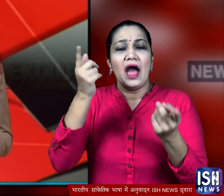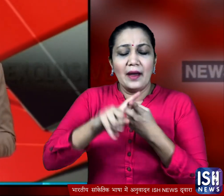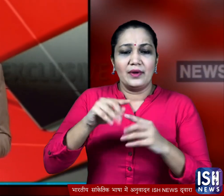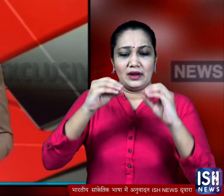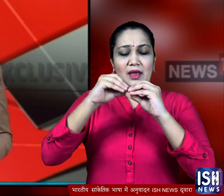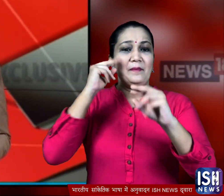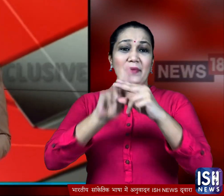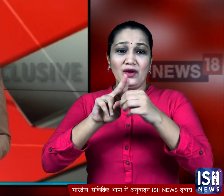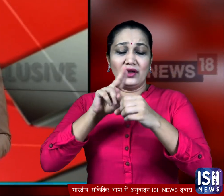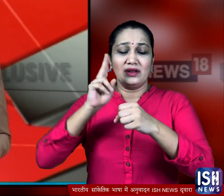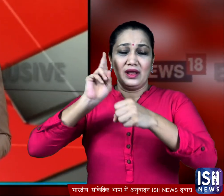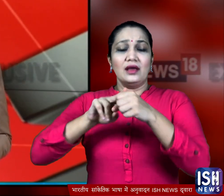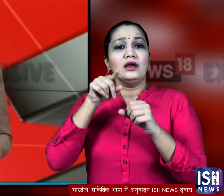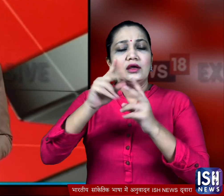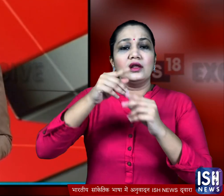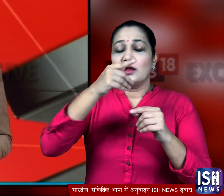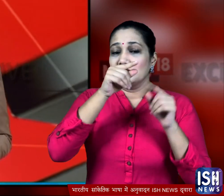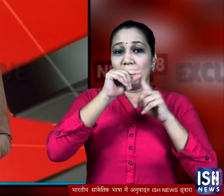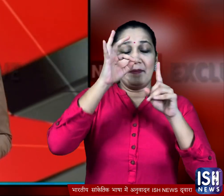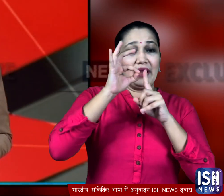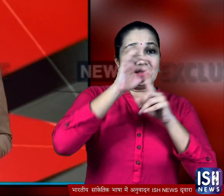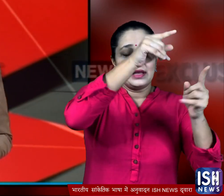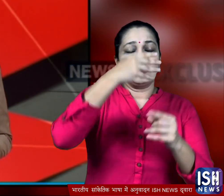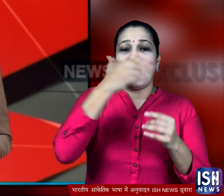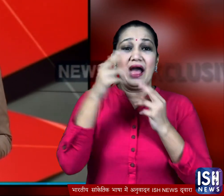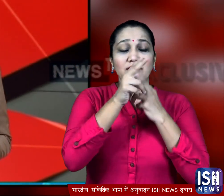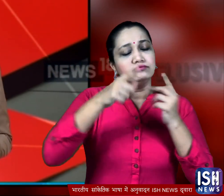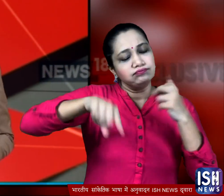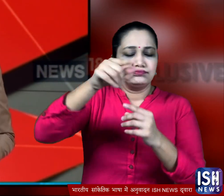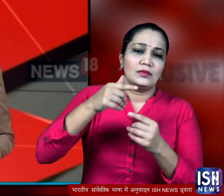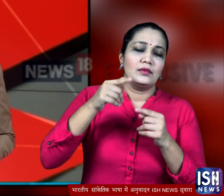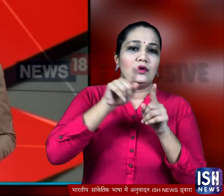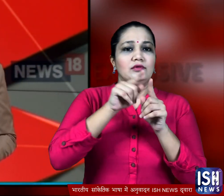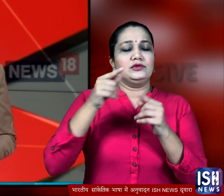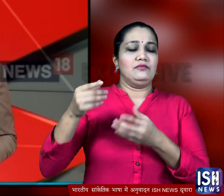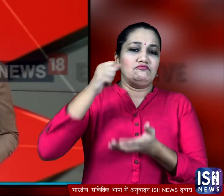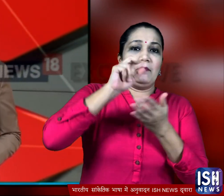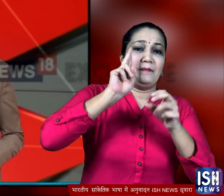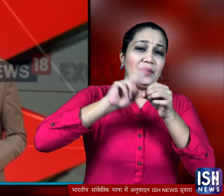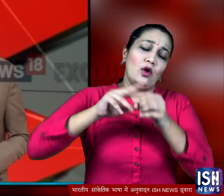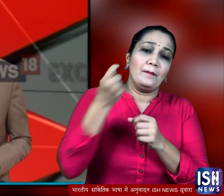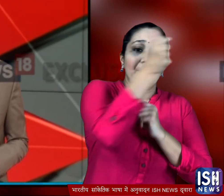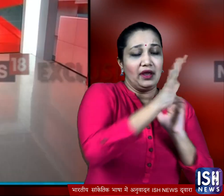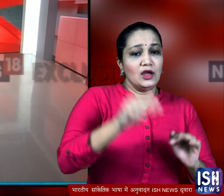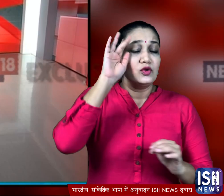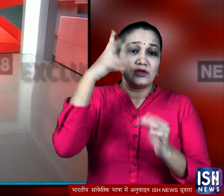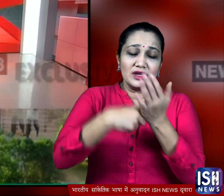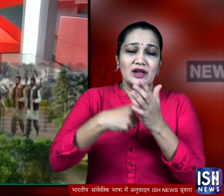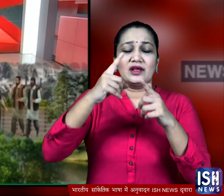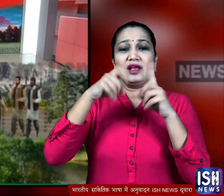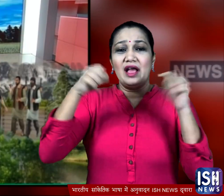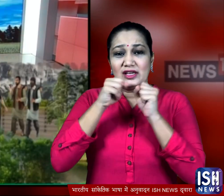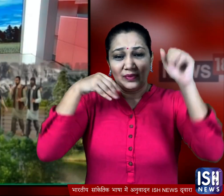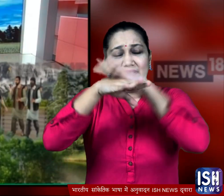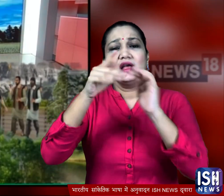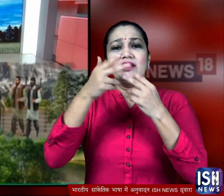करेंसी बिटकॉइन के जरिए पाकिस्तान से आतंकियों को पैसा पहुंचाने की साजिश का पर्दाफाश हुआ है। न्यूज़ 18 के नीतीश कुमार की रिपोर्ट है कि कश्मीर घाटी